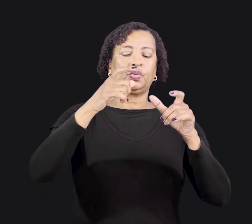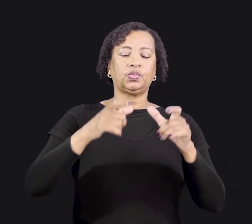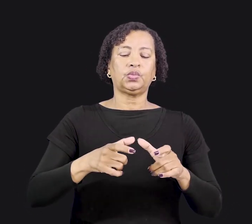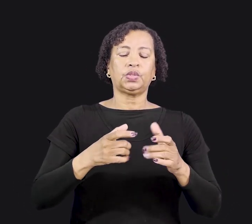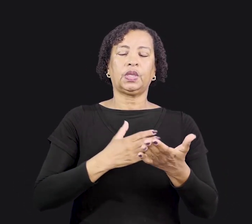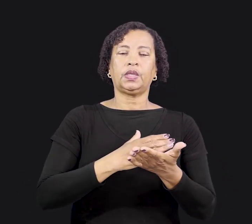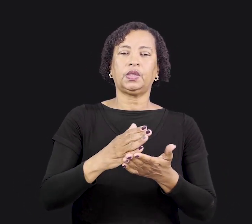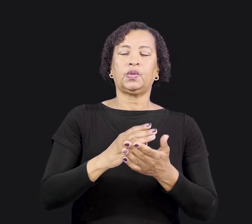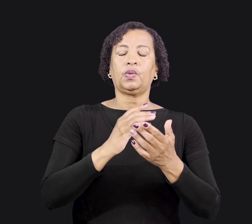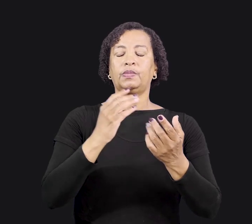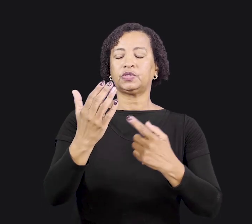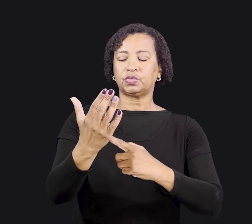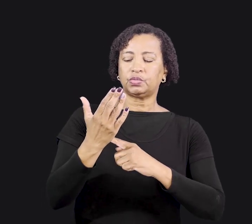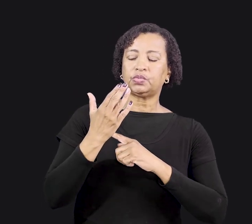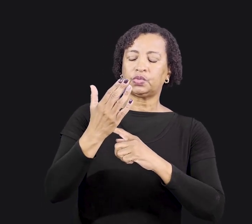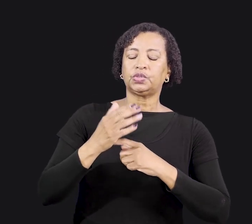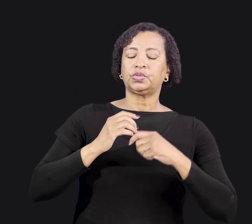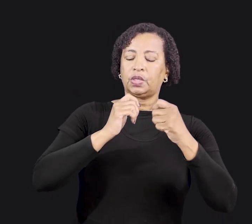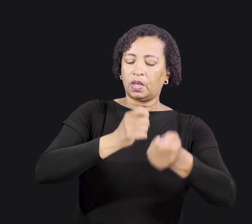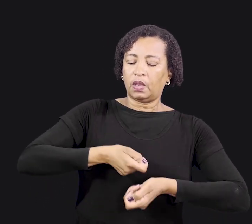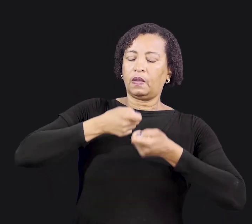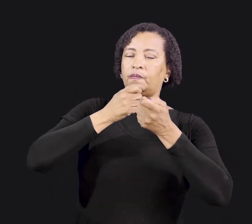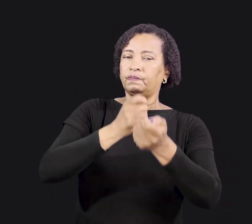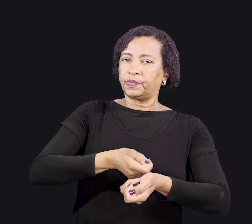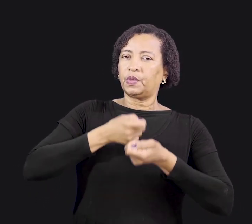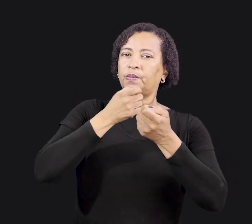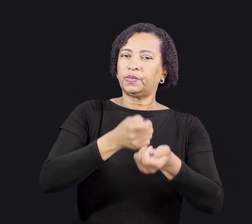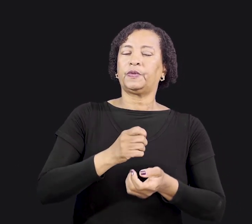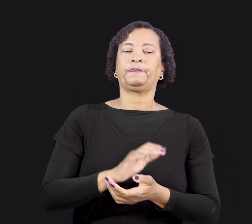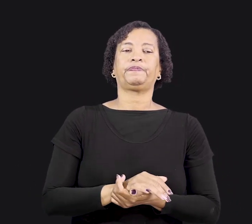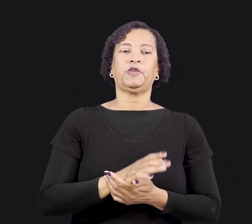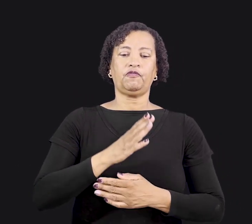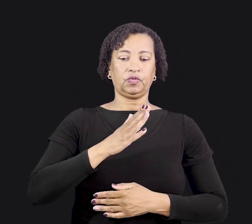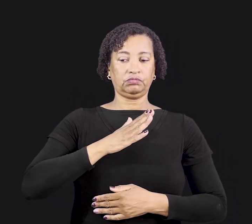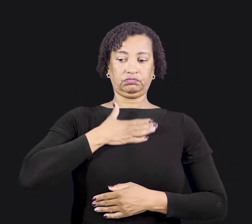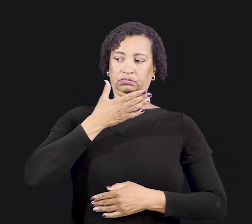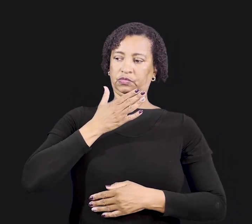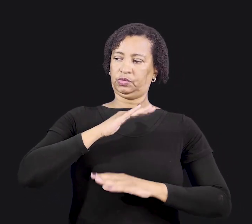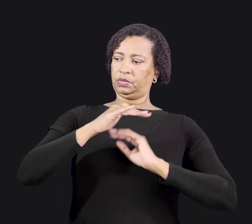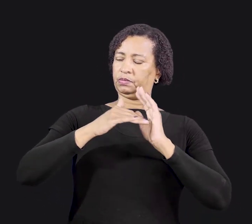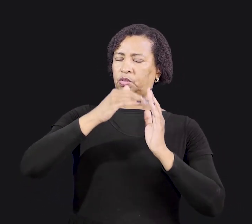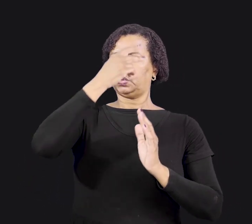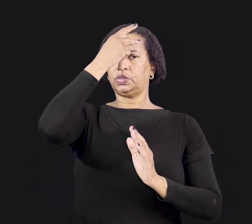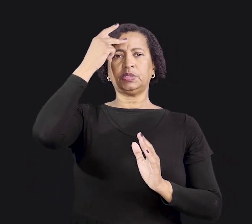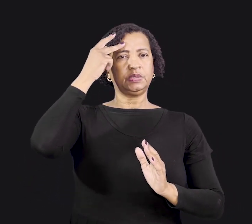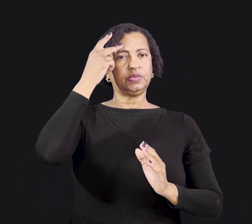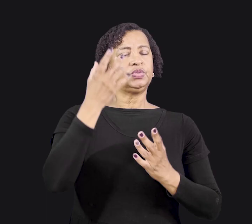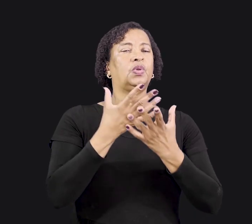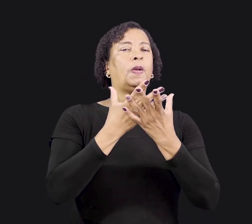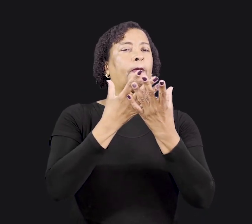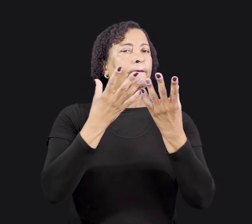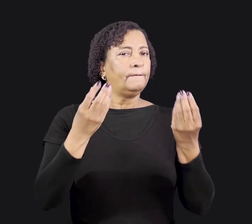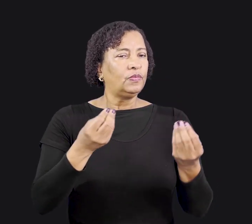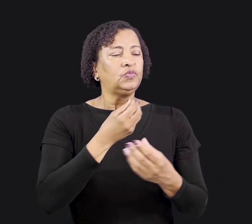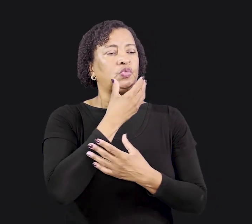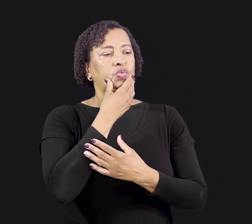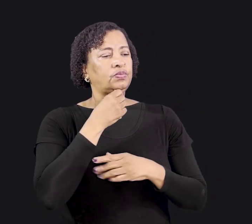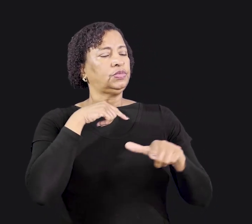e começou a nos ajudar a escavar. Foi uma surpresa para todos. Muitos dos moços trabalhavam